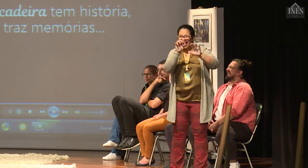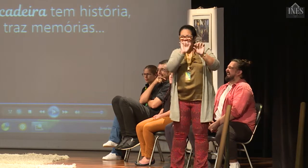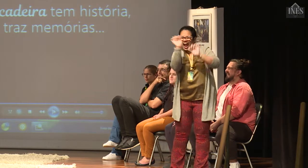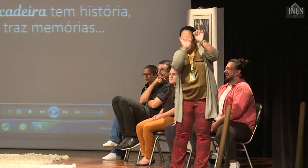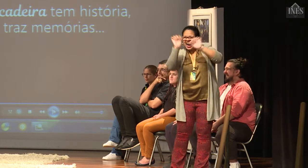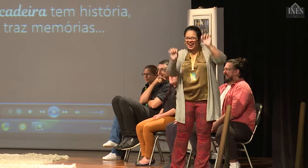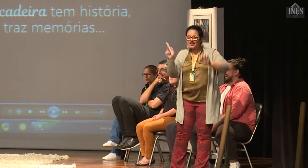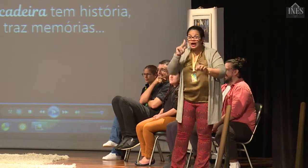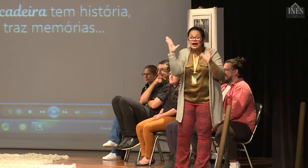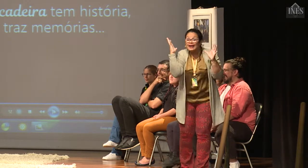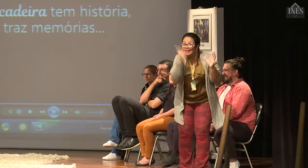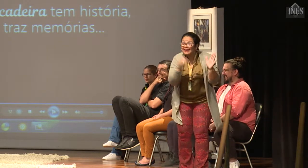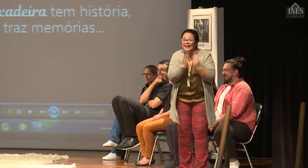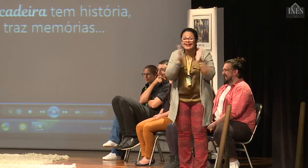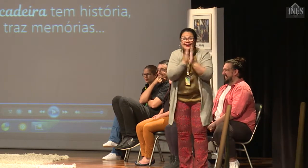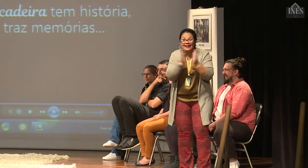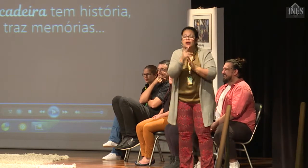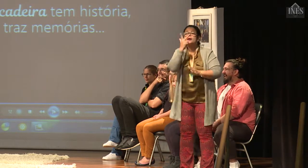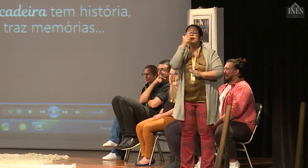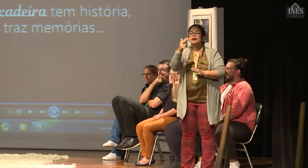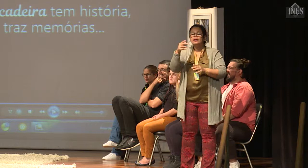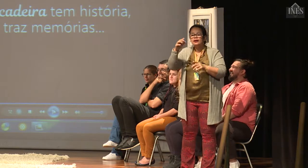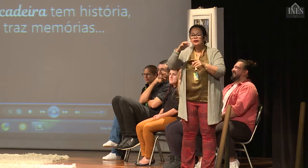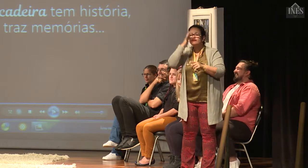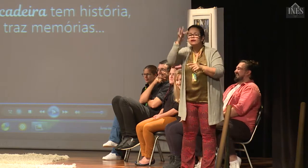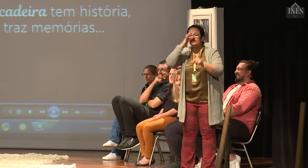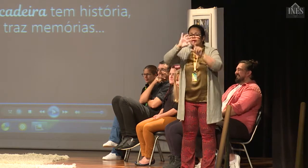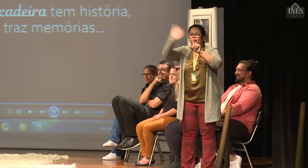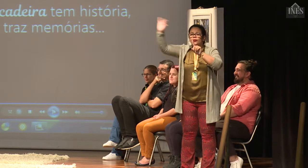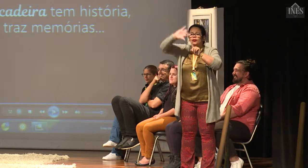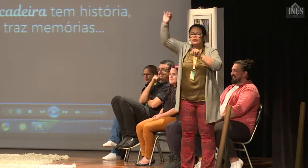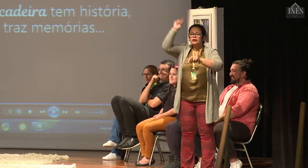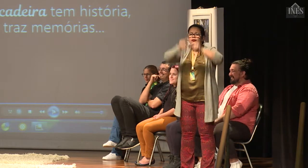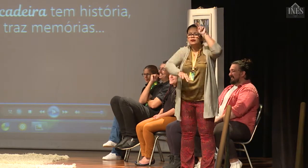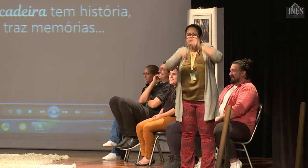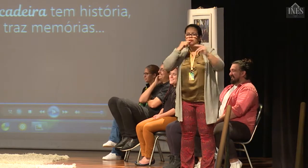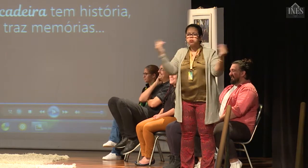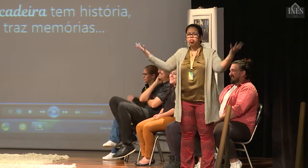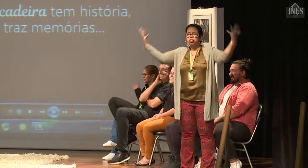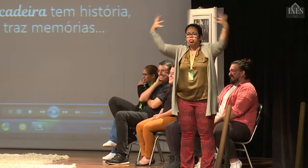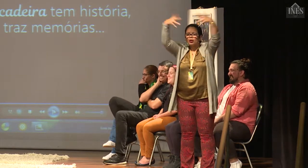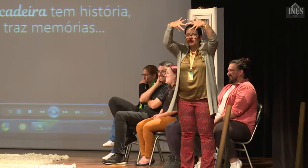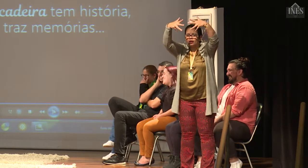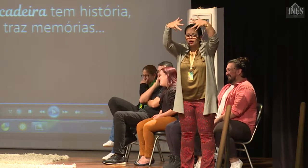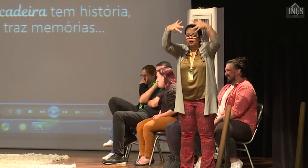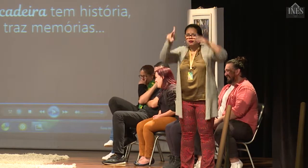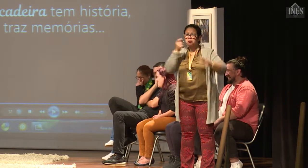montava janela, porta, todos os detalhes da casa, eu utilizava essa configuração. E aí todo mundo